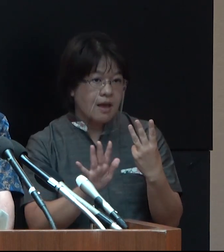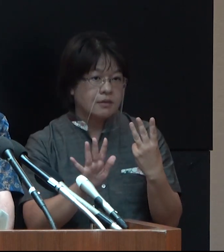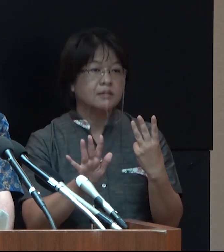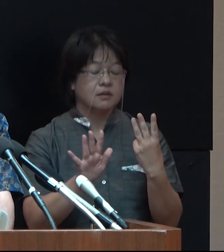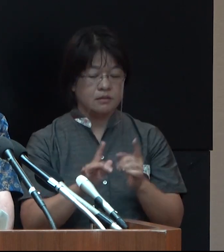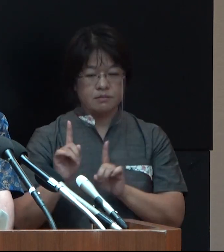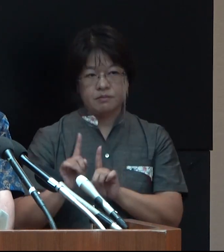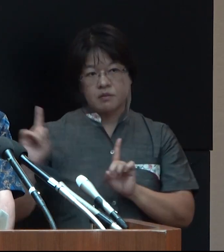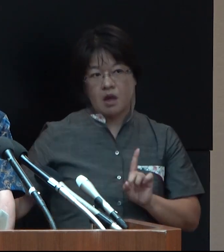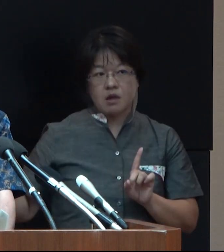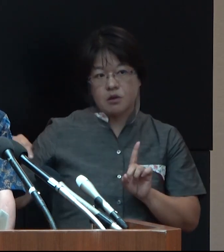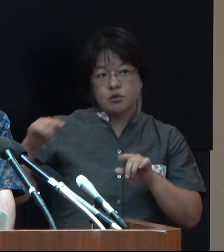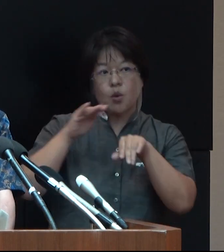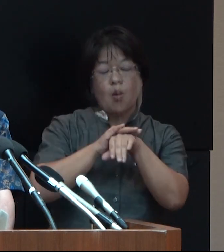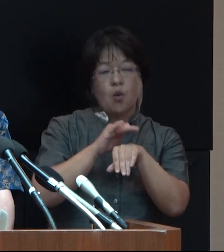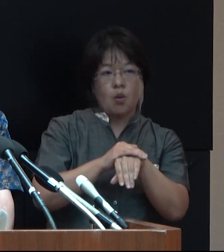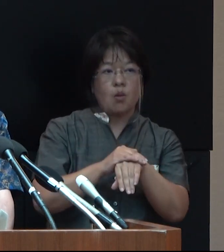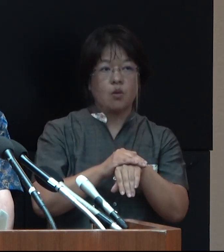距離を取るなど、